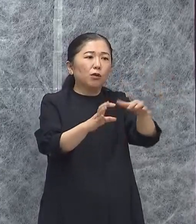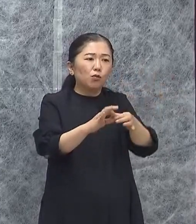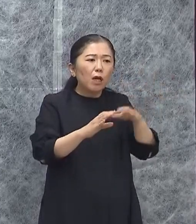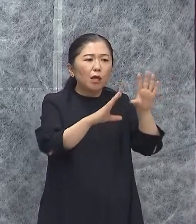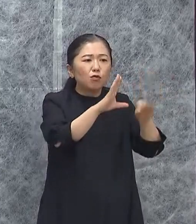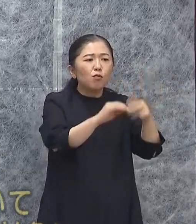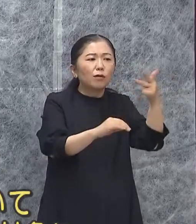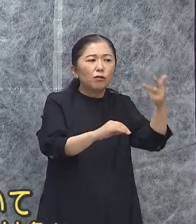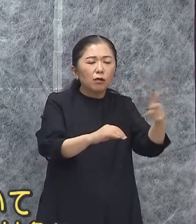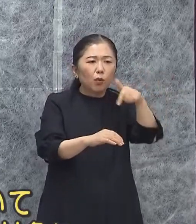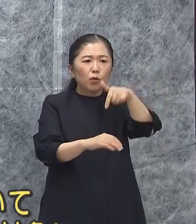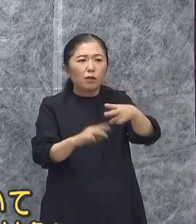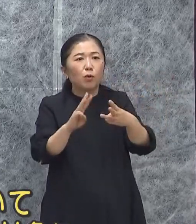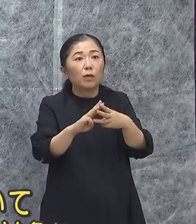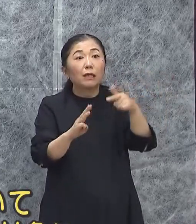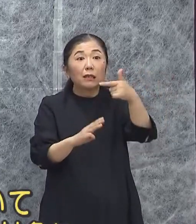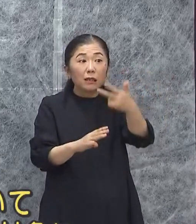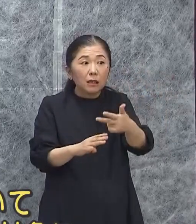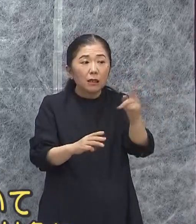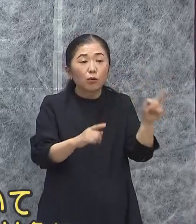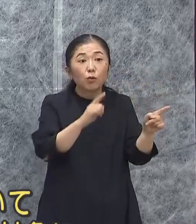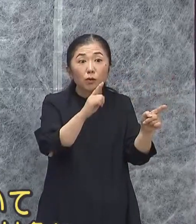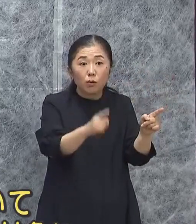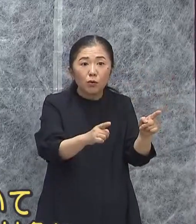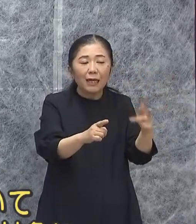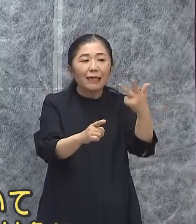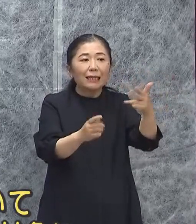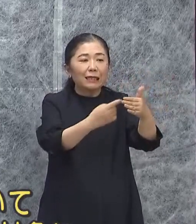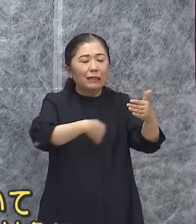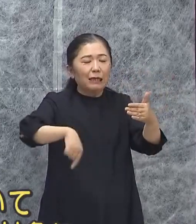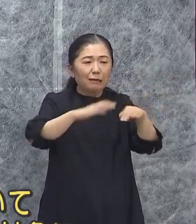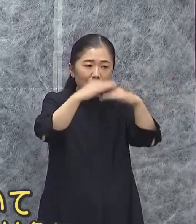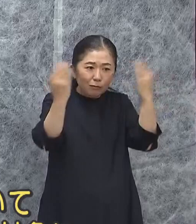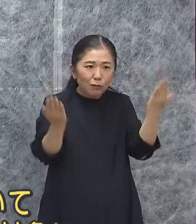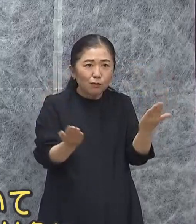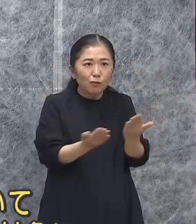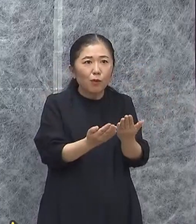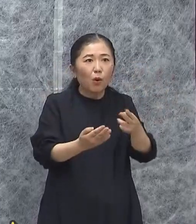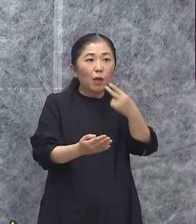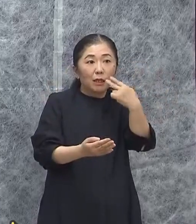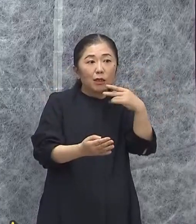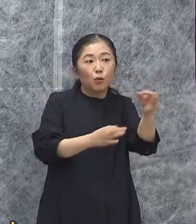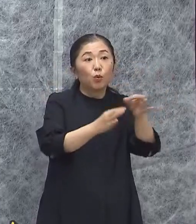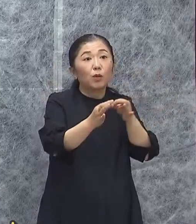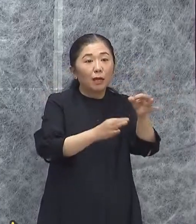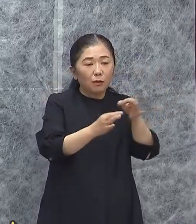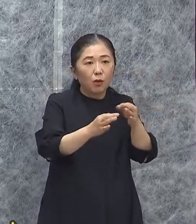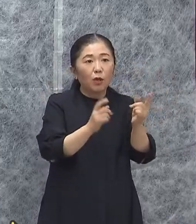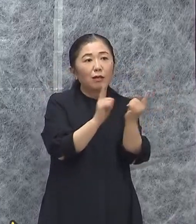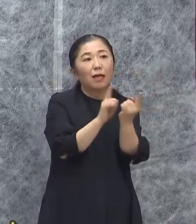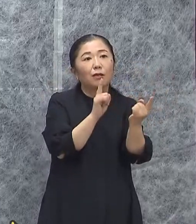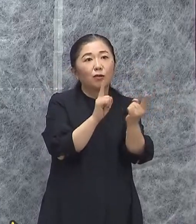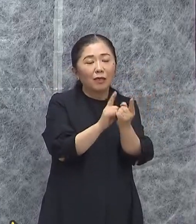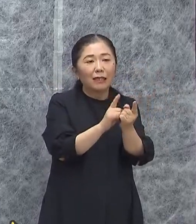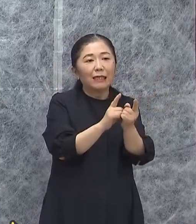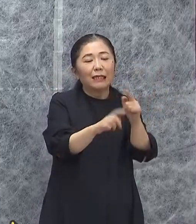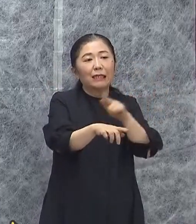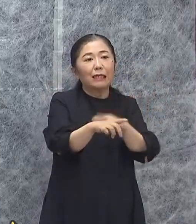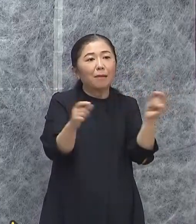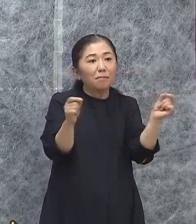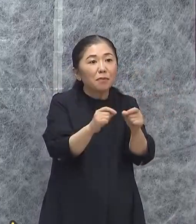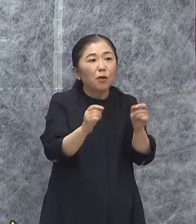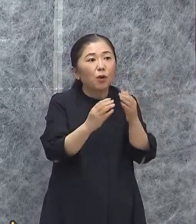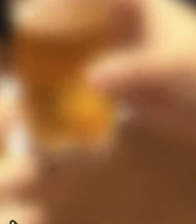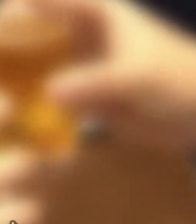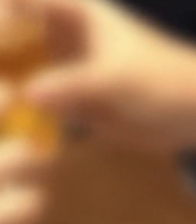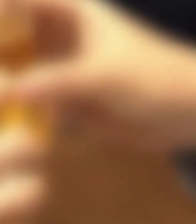沼津市および下田市におきまして、市内全域の飲食店を対象に営業時間短縮を要請することといたし